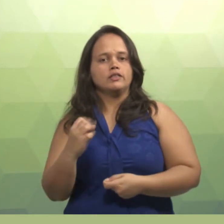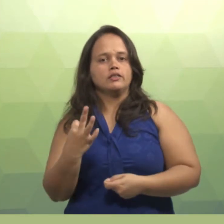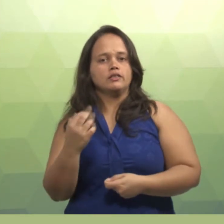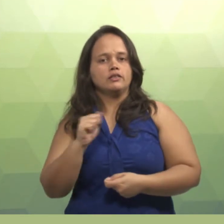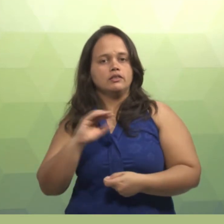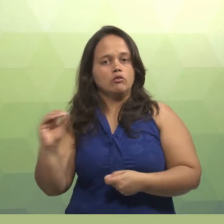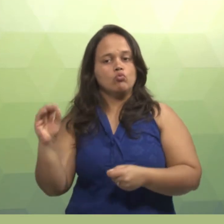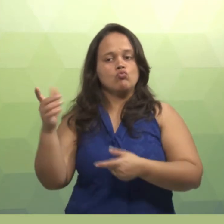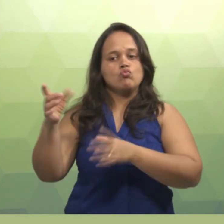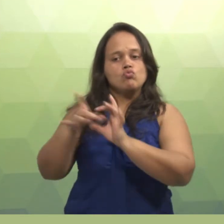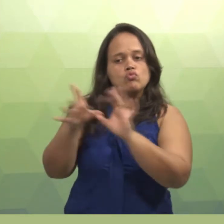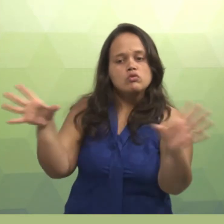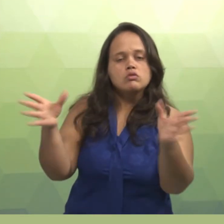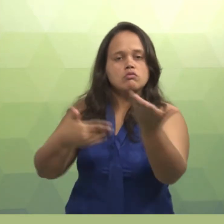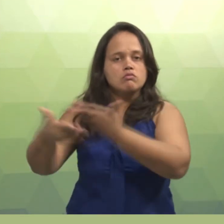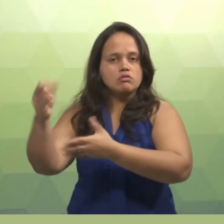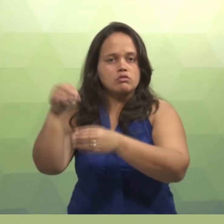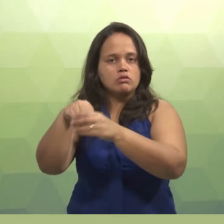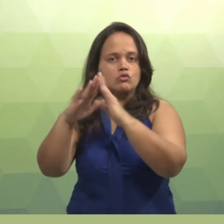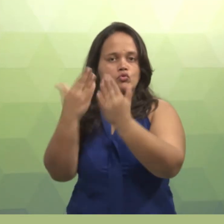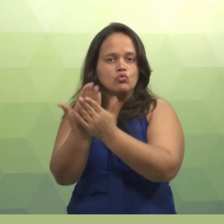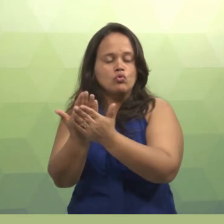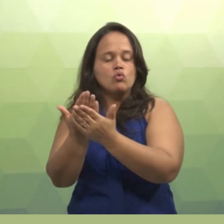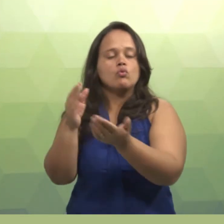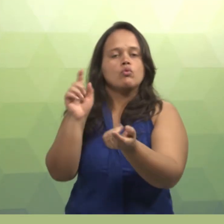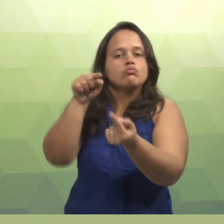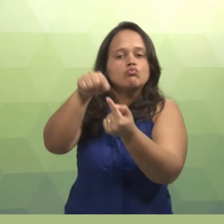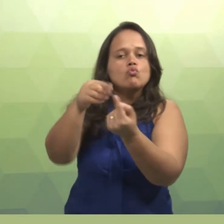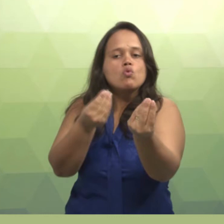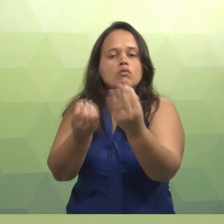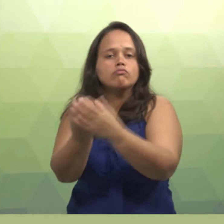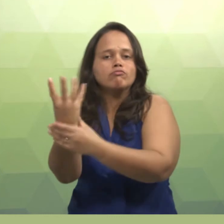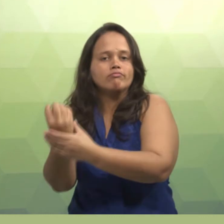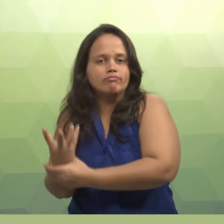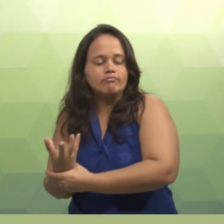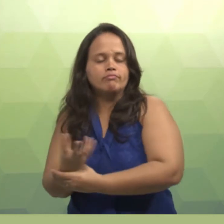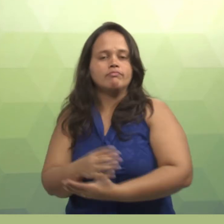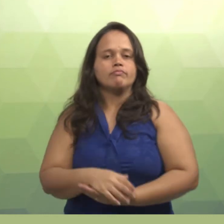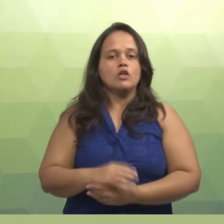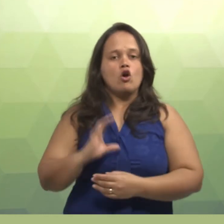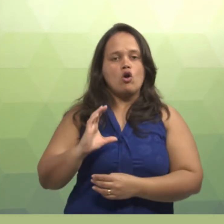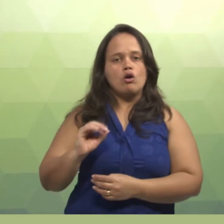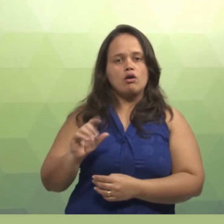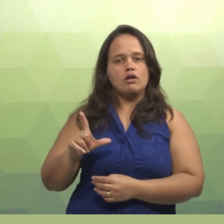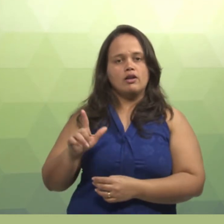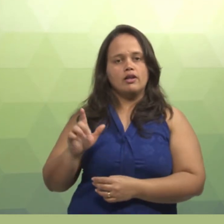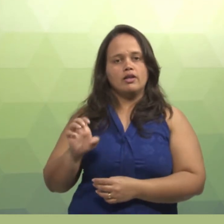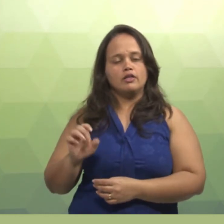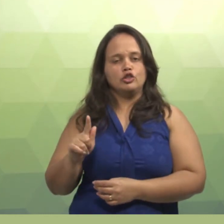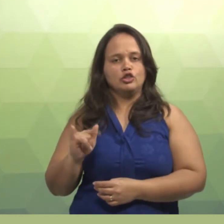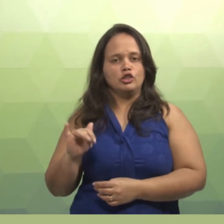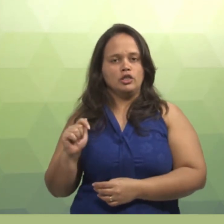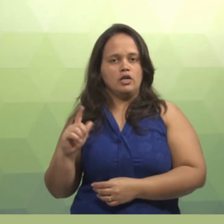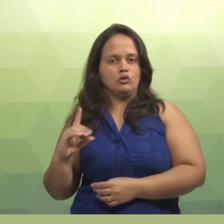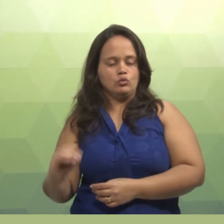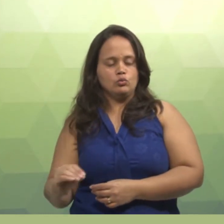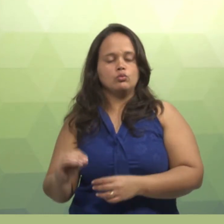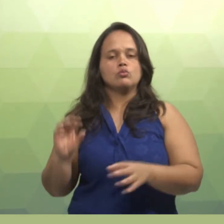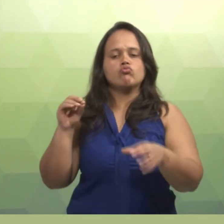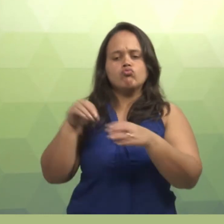da escola, seus objetivos e como são formados. O colegiado escolar é o